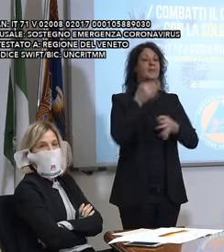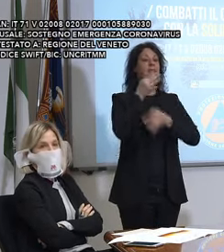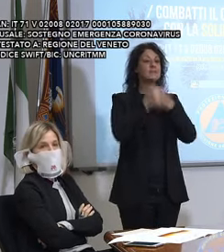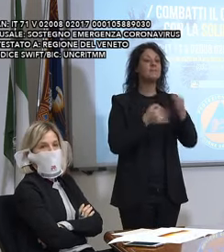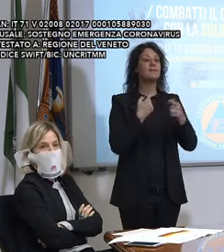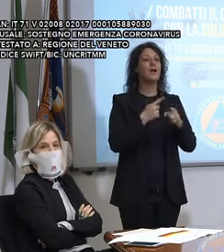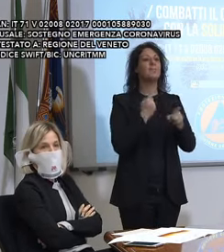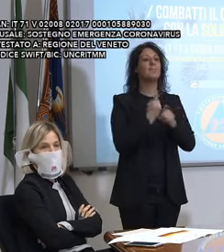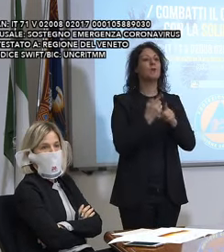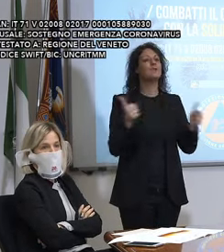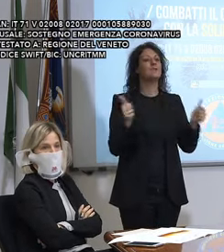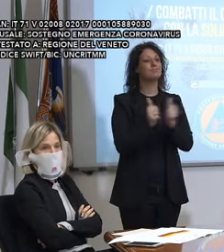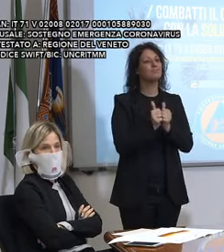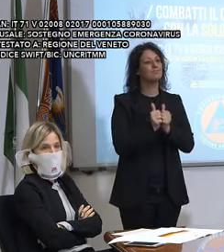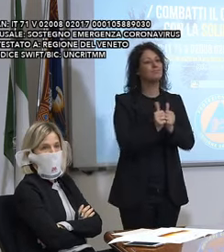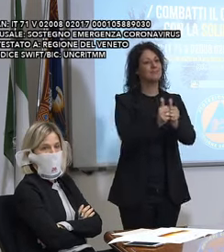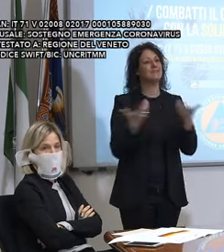fatto assieme.